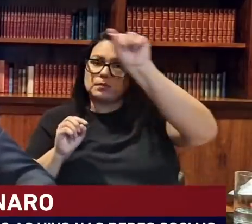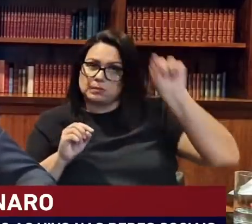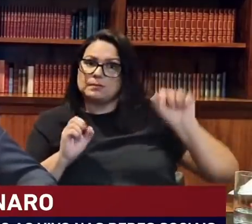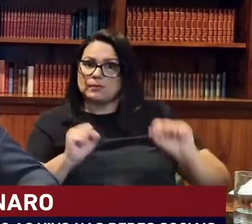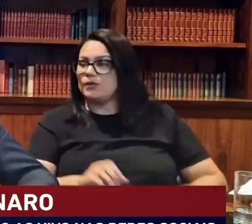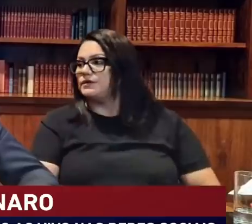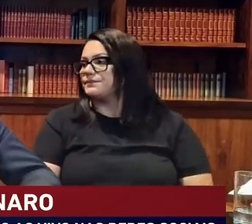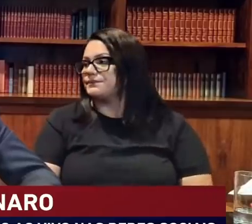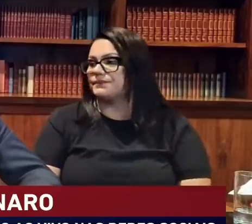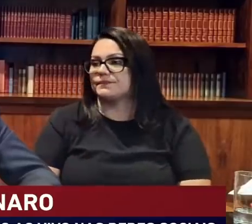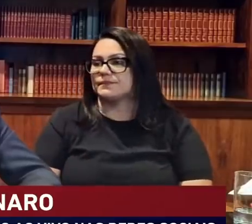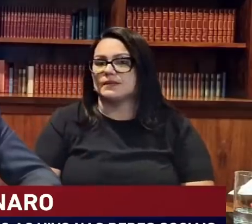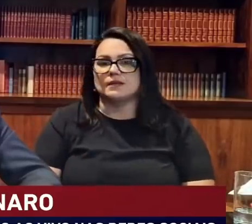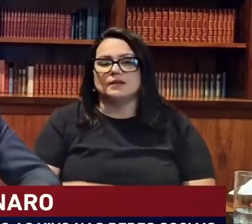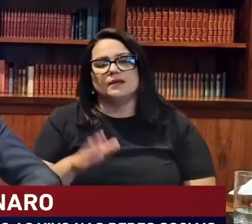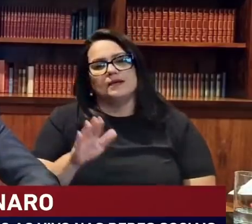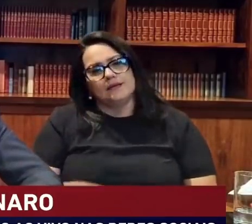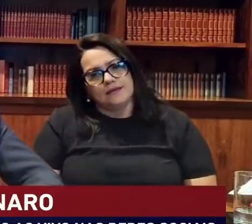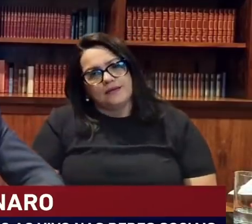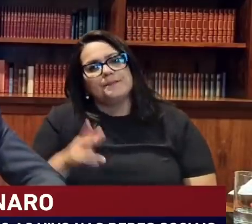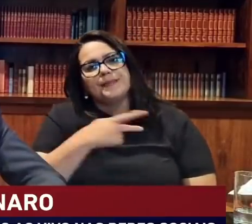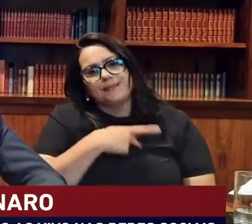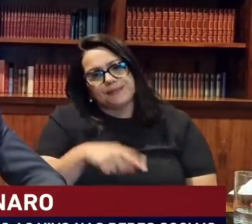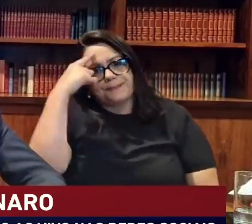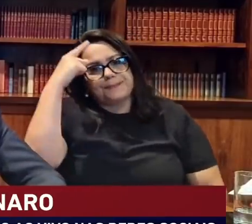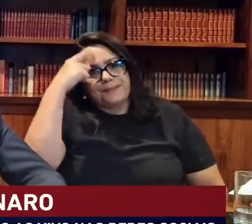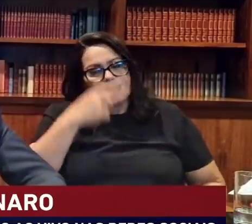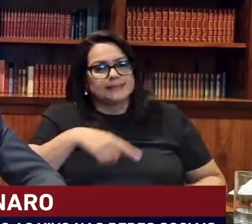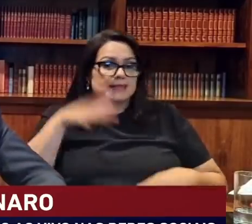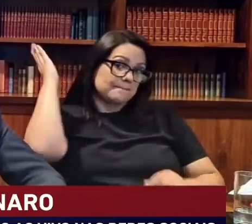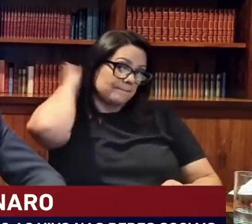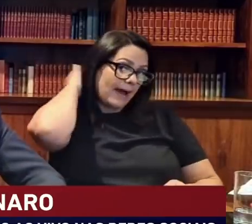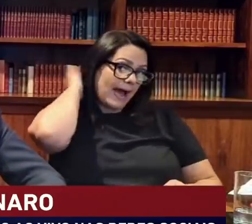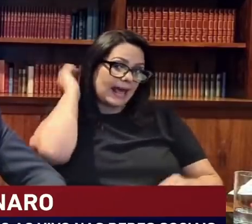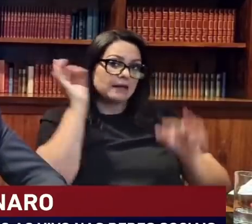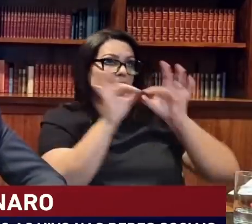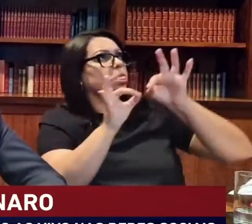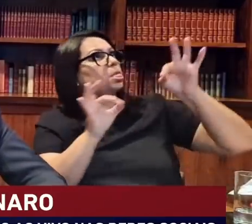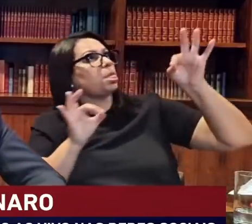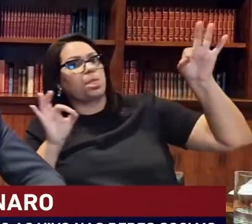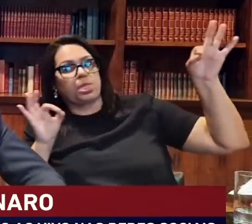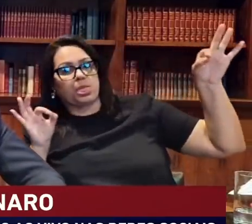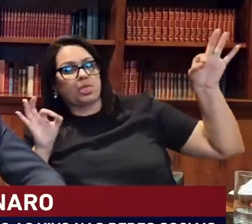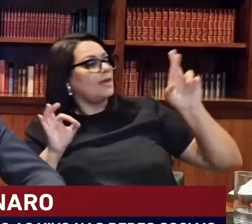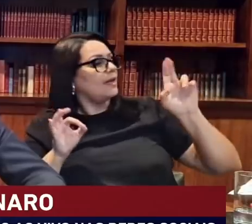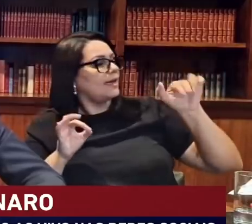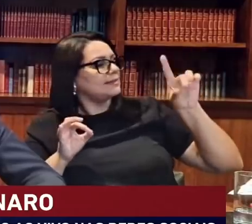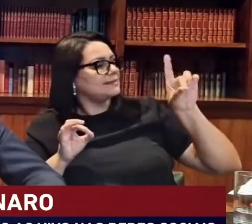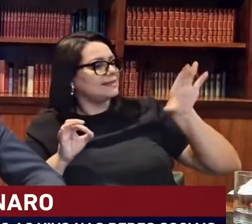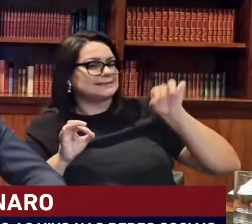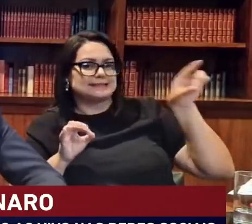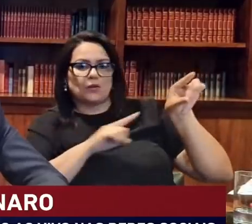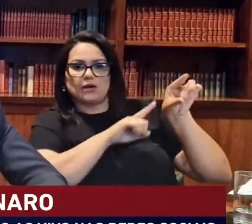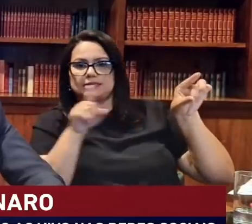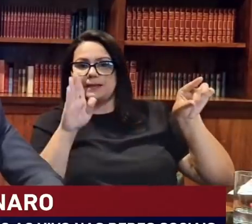Presidente, já pensou parar, gente, daquele tamanho, de Redenção a Belém, são 12 horas de estrada. O parlamentar